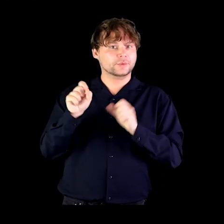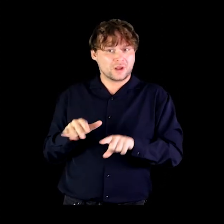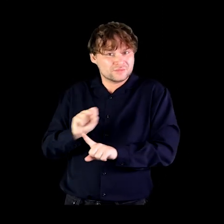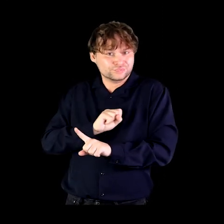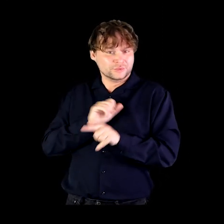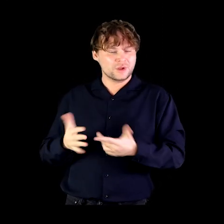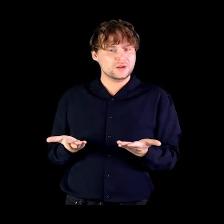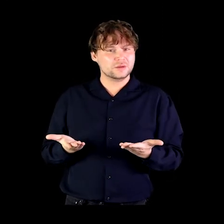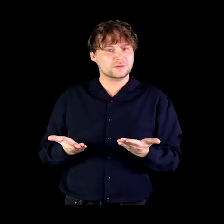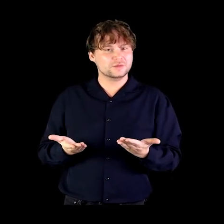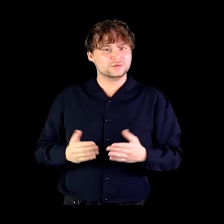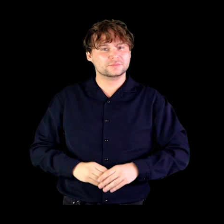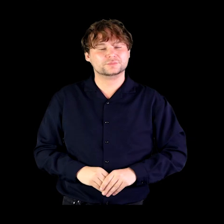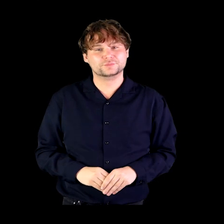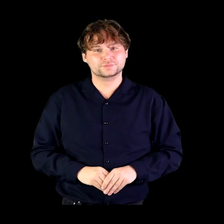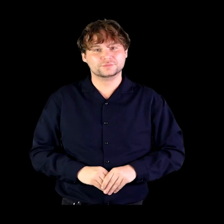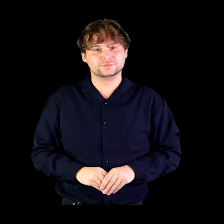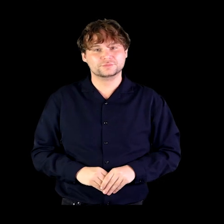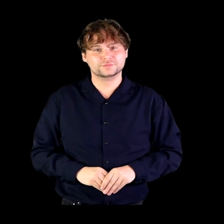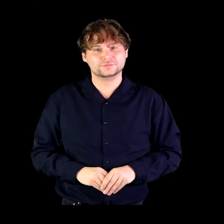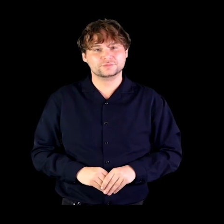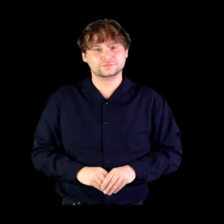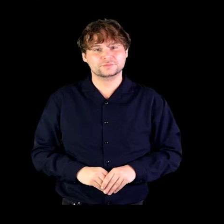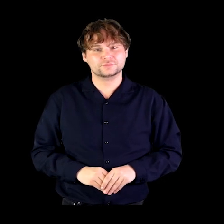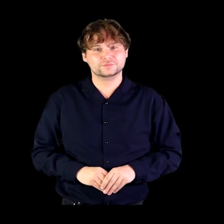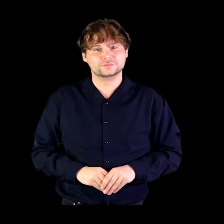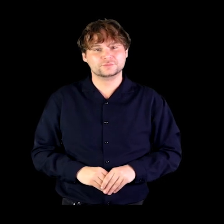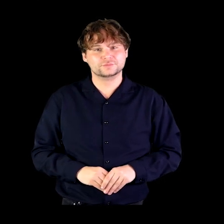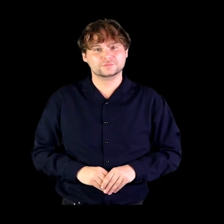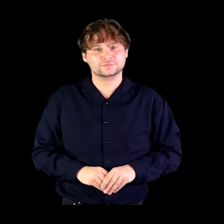oder älteren Menschen, die keine Treppen steigen können.